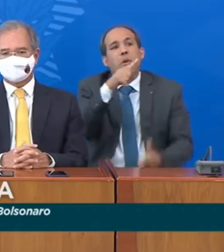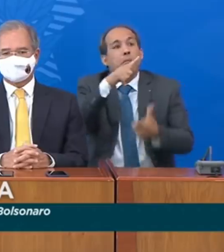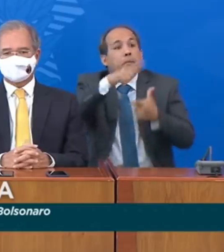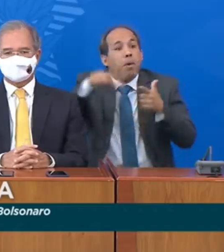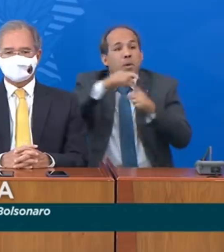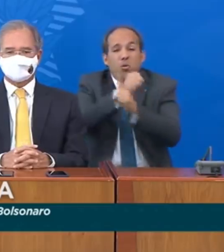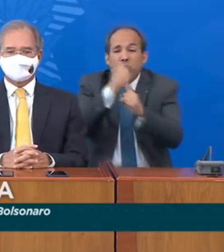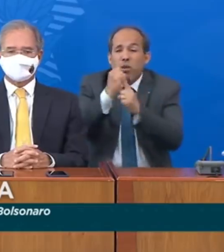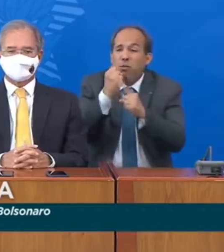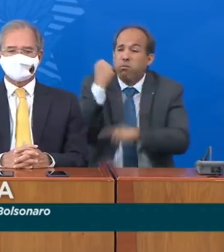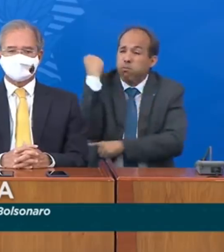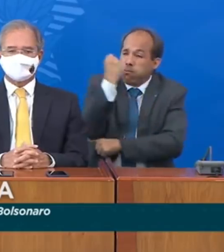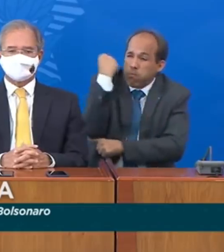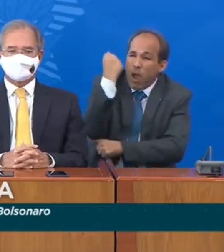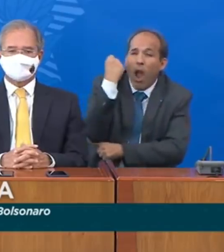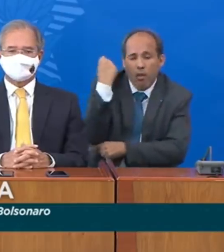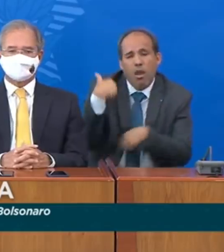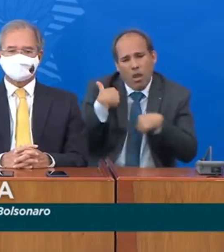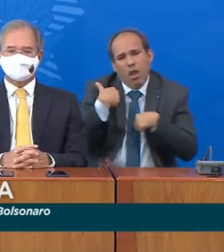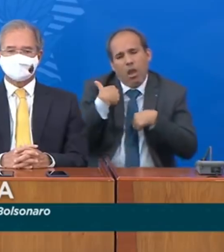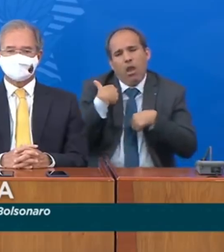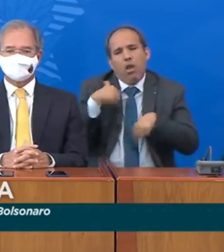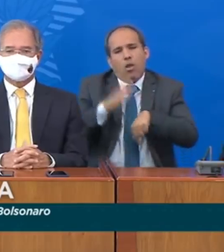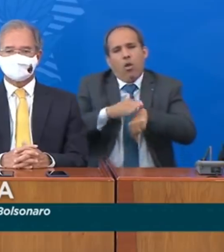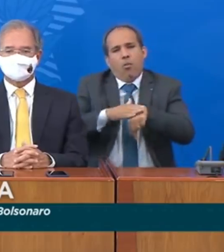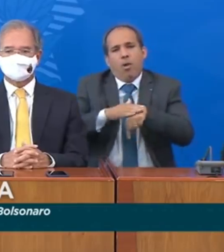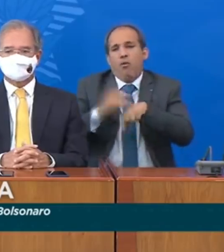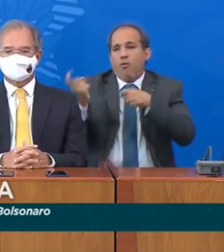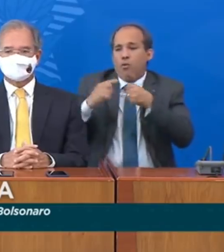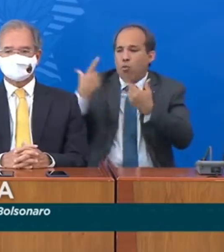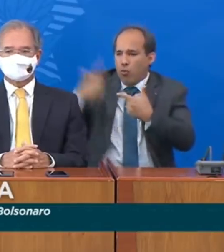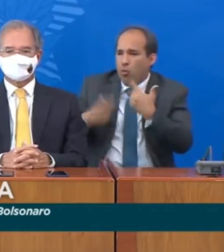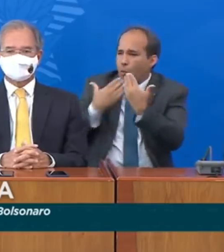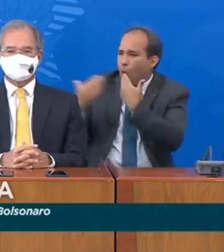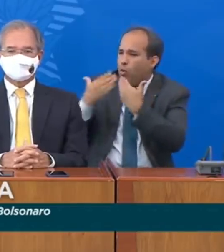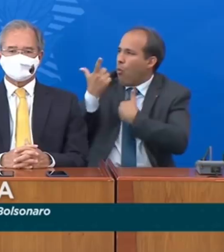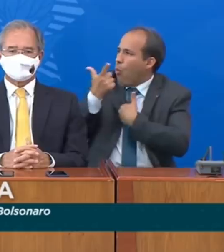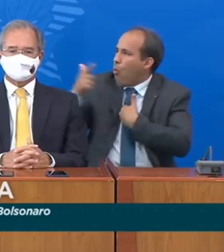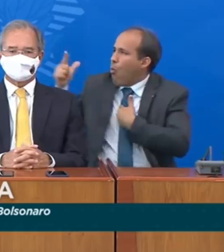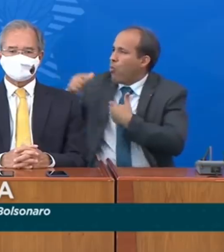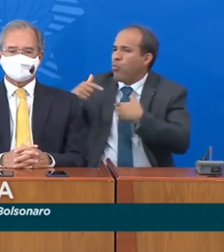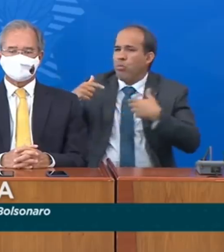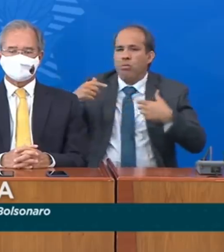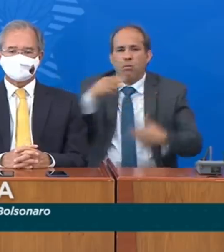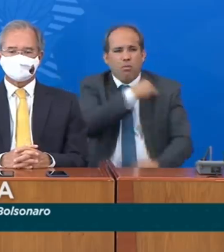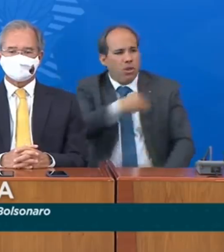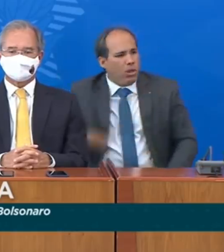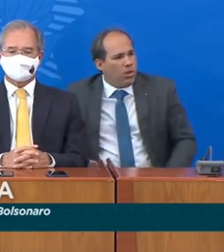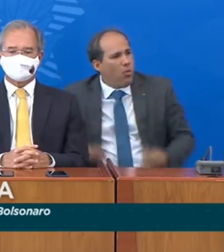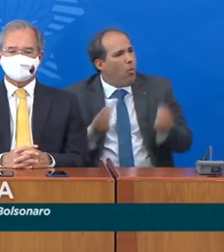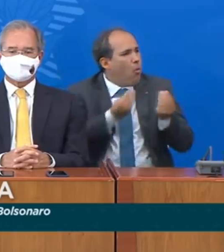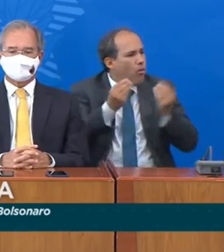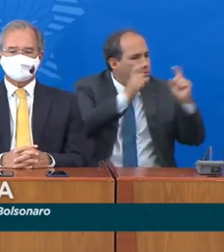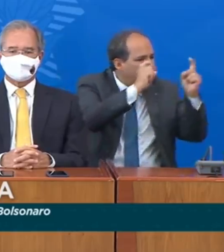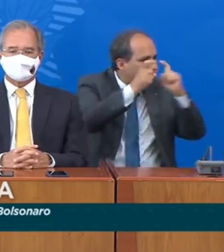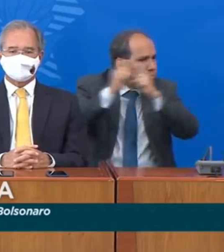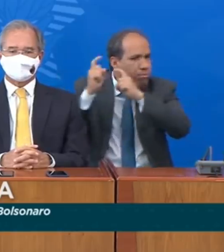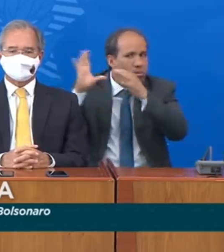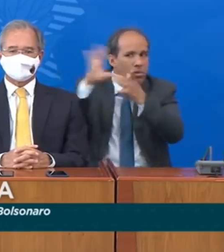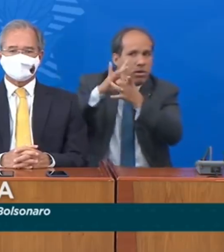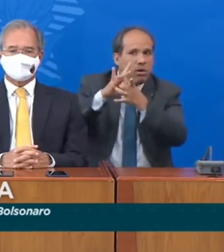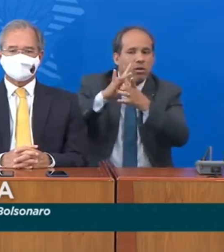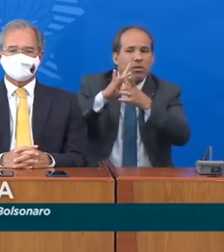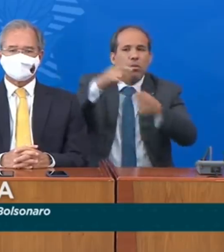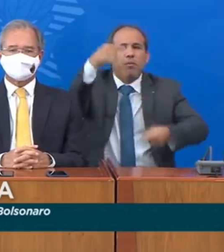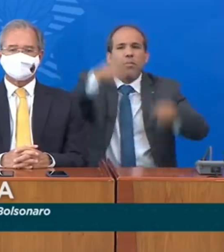social gravíssima, daí nós voltaremos a conversar com mais ministros para falar sobre essa política